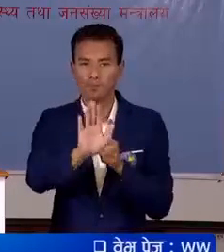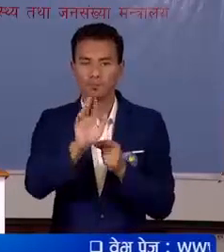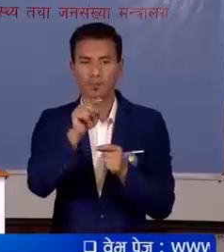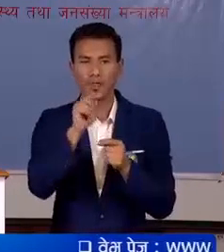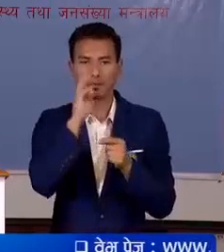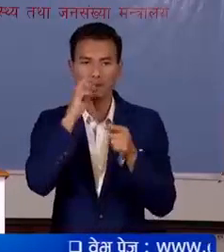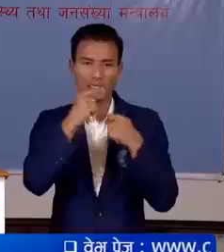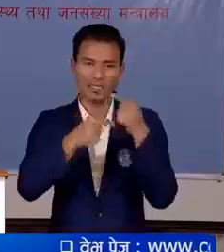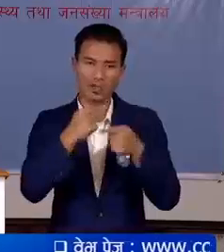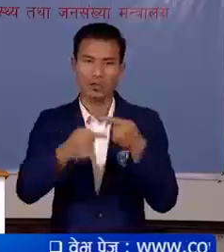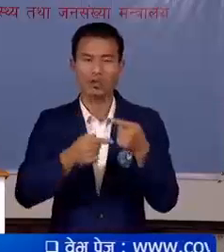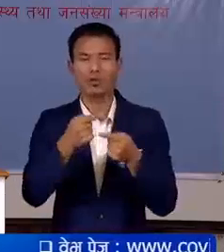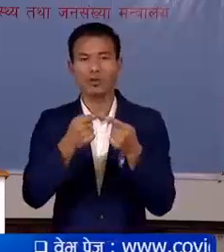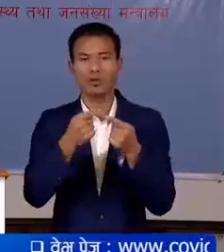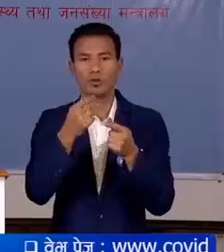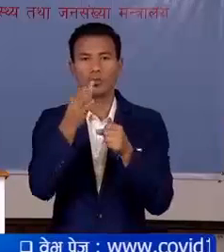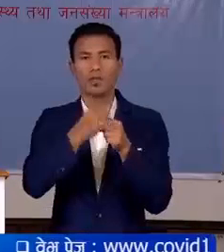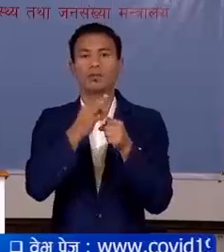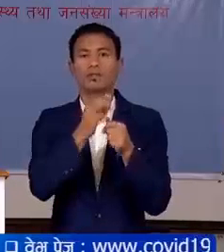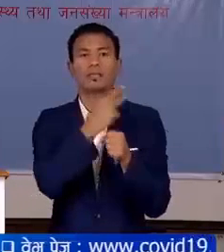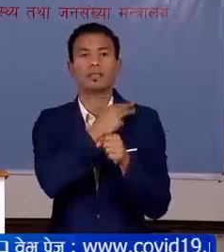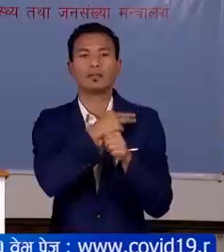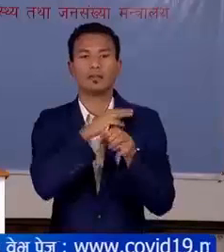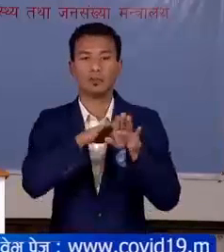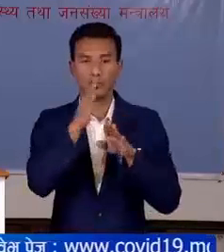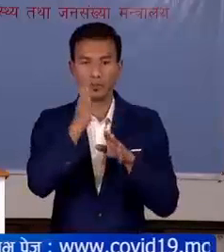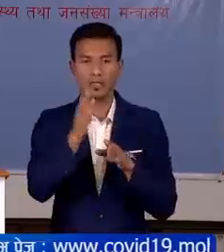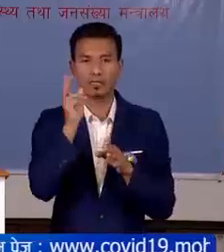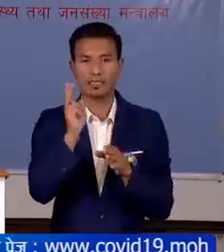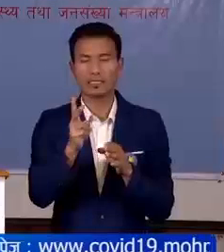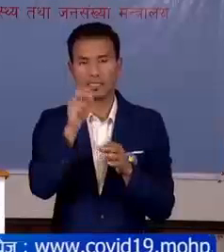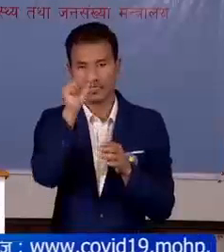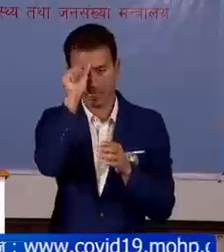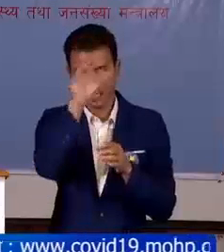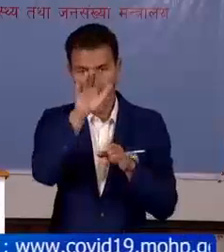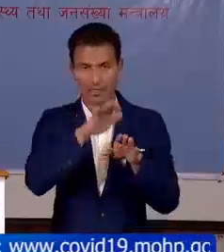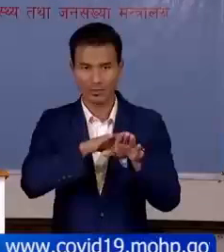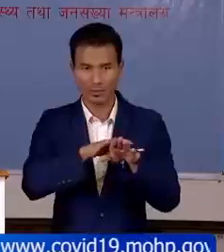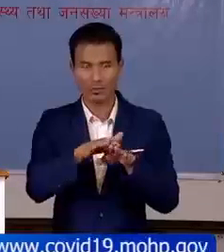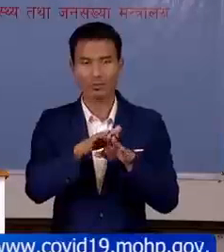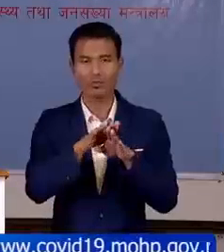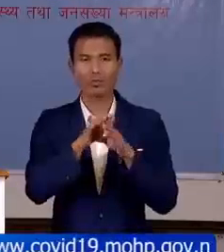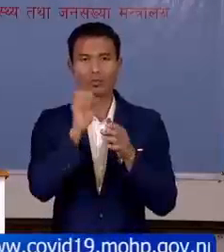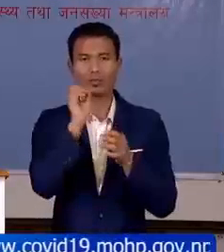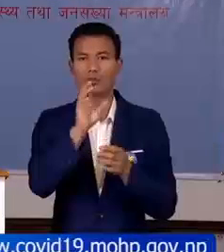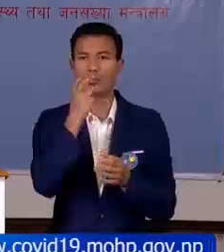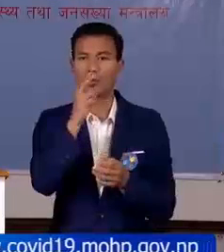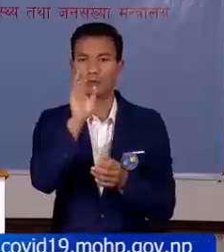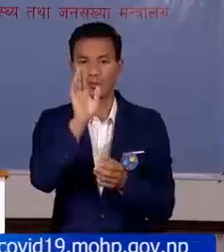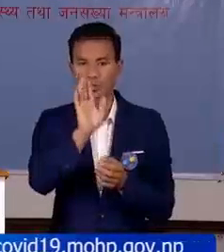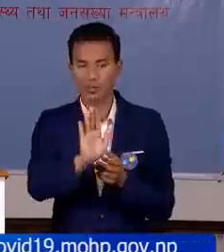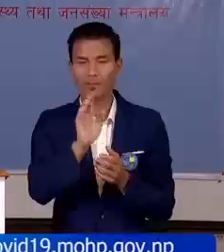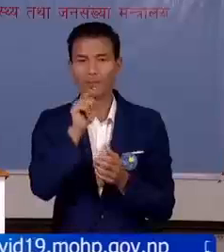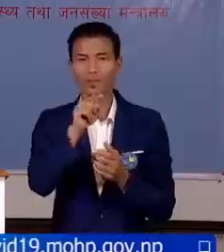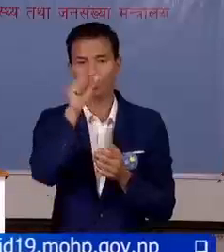प्रयास्मा निरंतर रूपमा ब्यवसाई हरूले तेस्ता जानकारी हरू प्रस्तुत गर्नु भगशा।